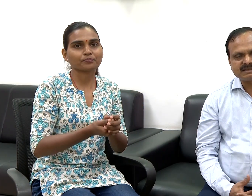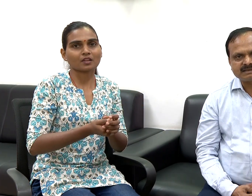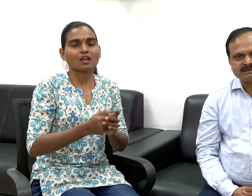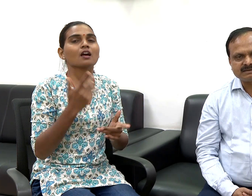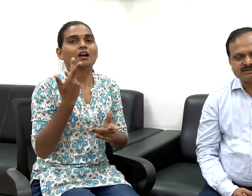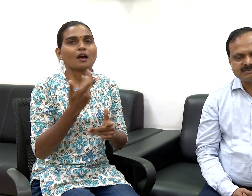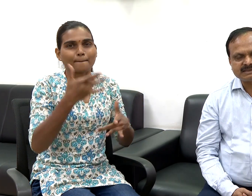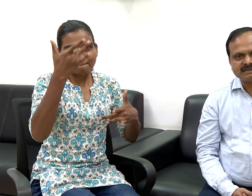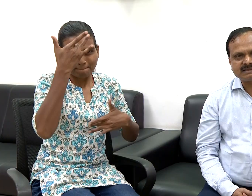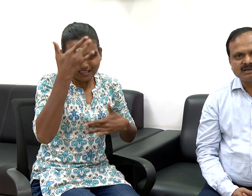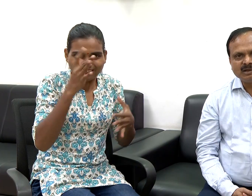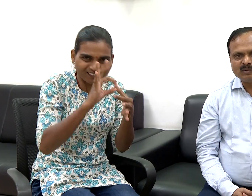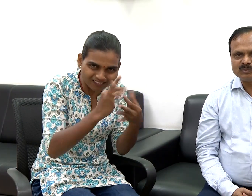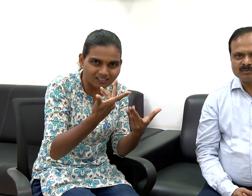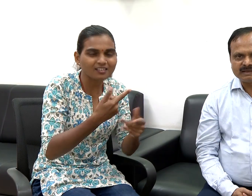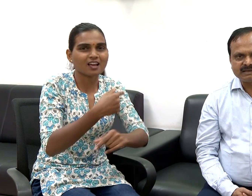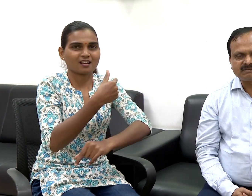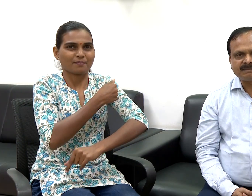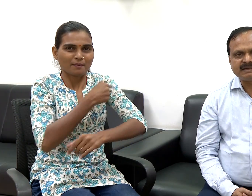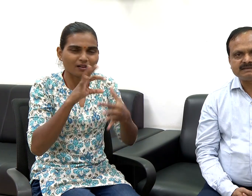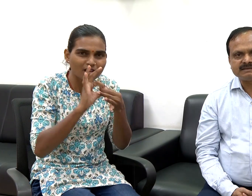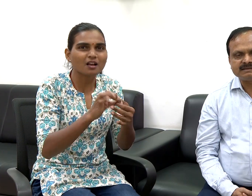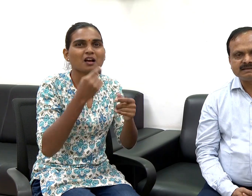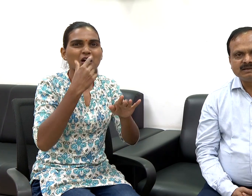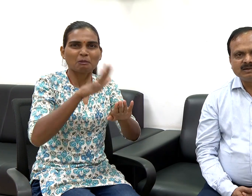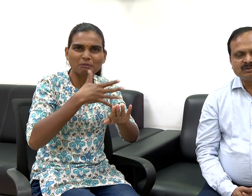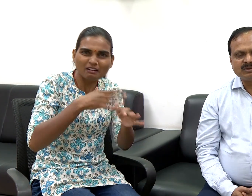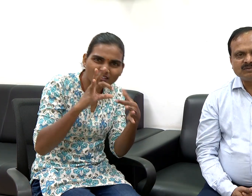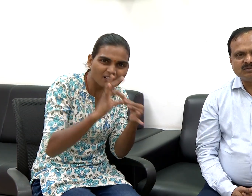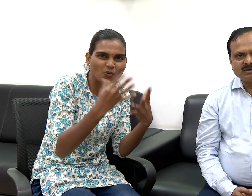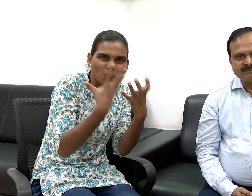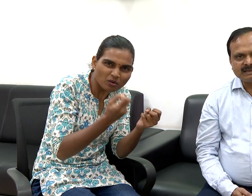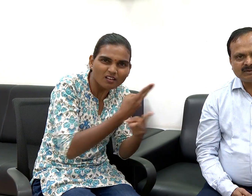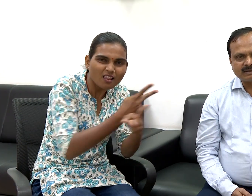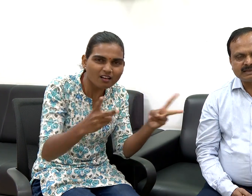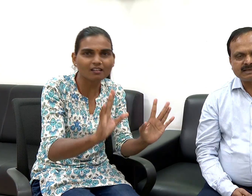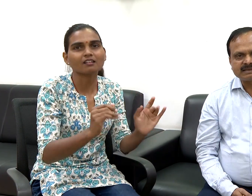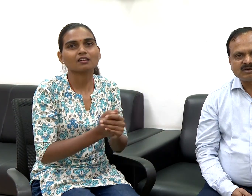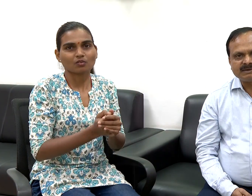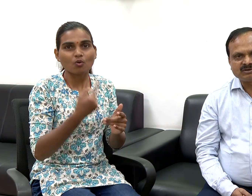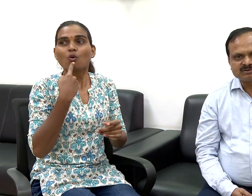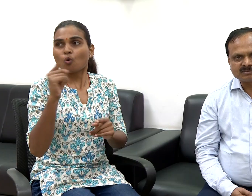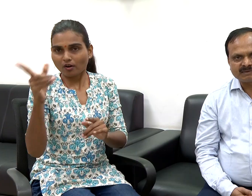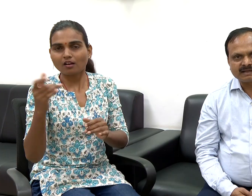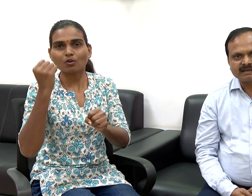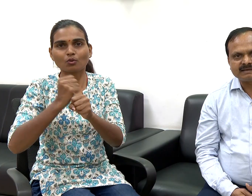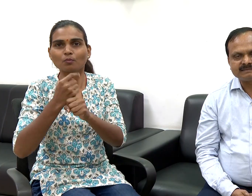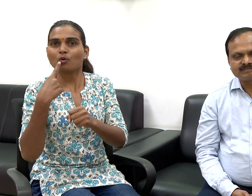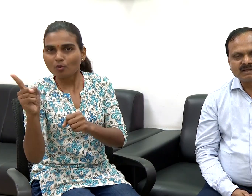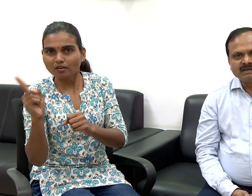थे, जो पेशेंट थे उनको ब्लड की रिक्वायरमेंट रहती थी, तो वो हमने ऑर्डर किया कि गवर्नमेंट को उसको प्रोवाइड करना है।